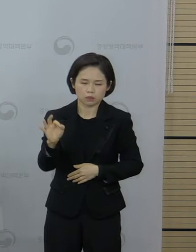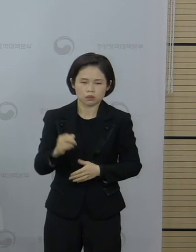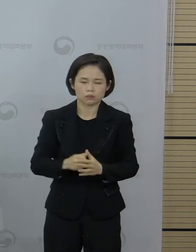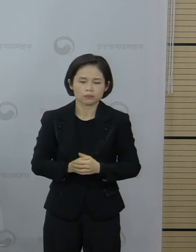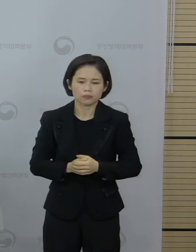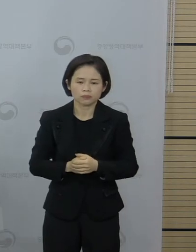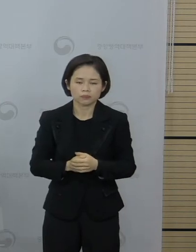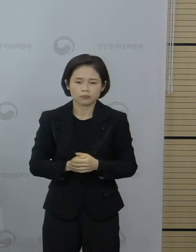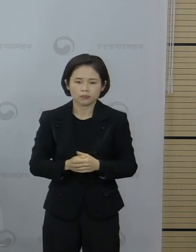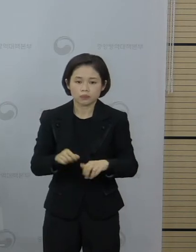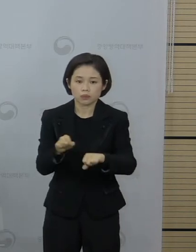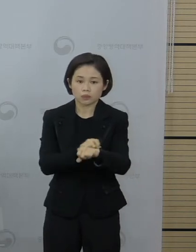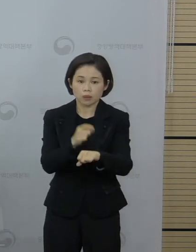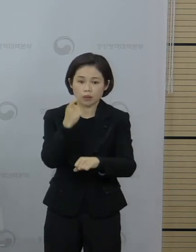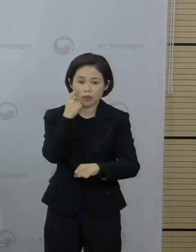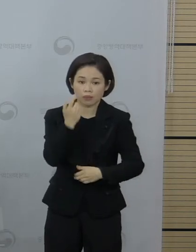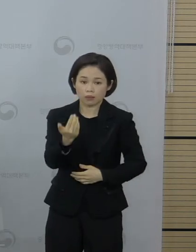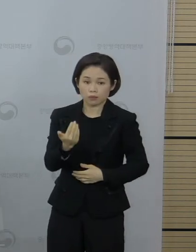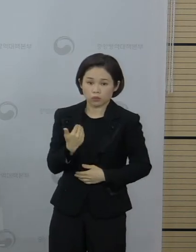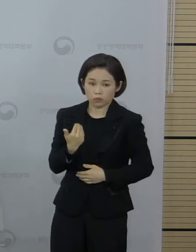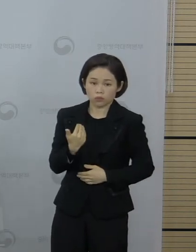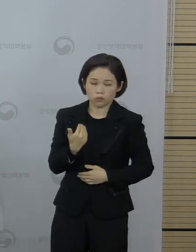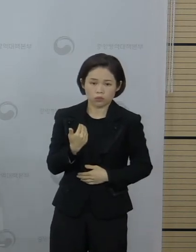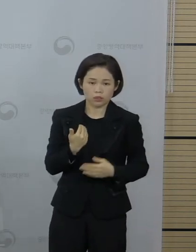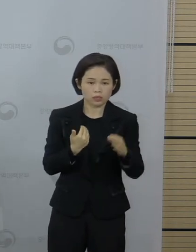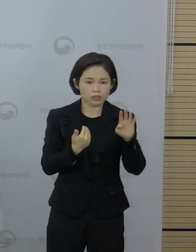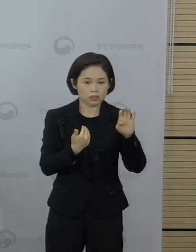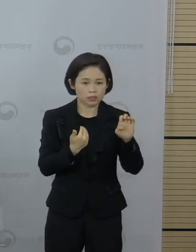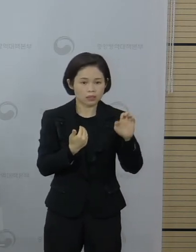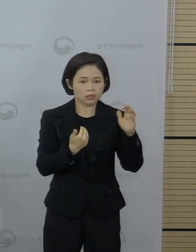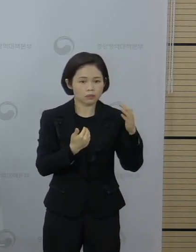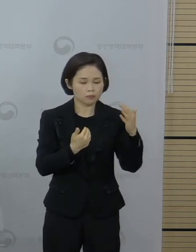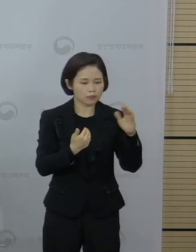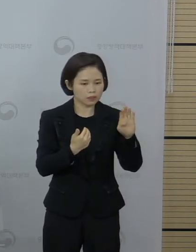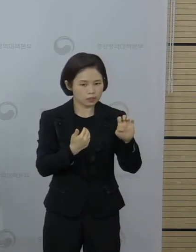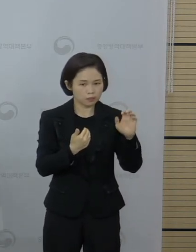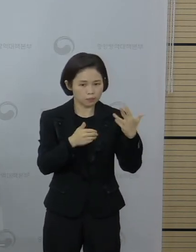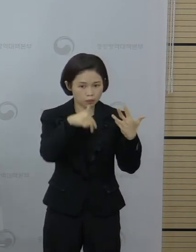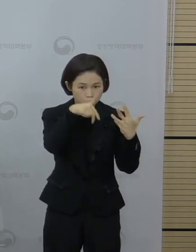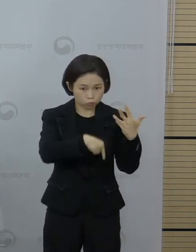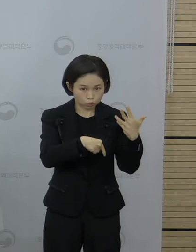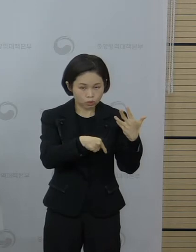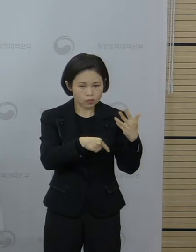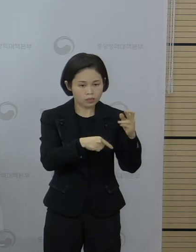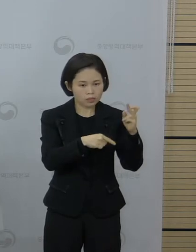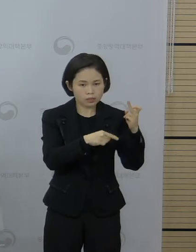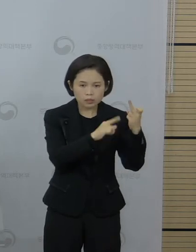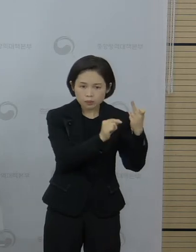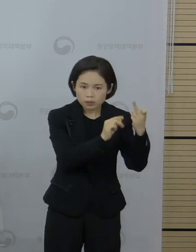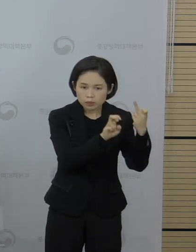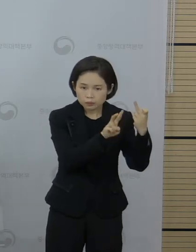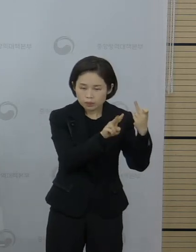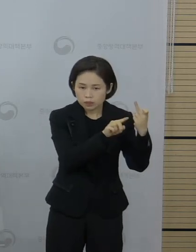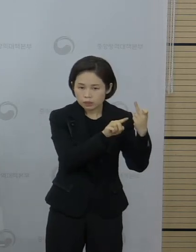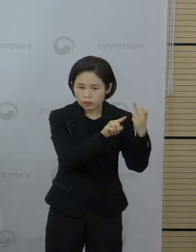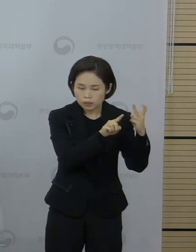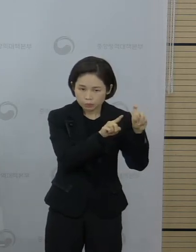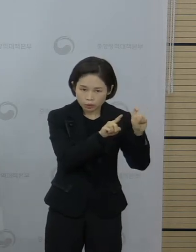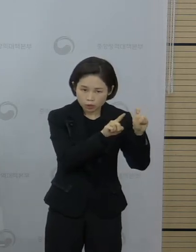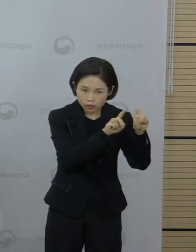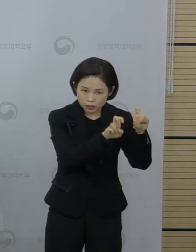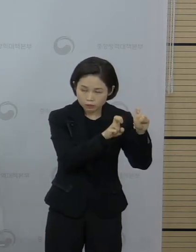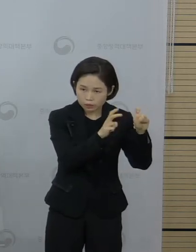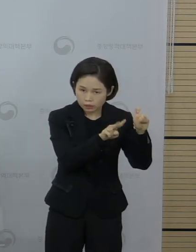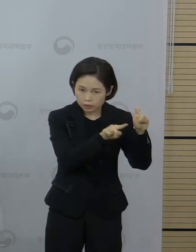특별히 한달 전, 즉 48주차에 해당하는 11월 22일부터 11월 28일